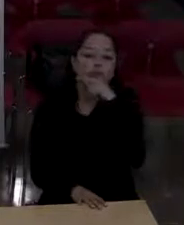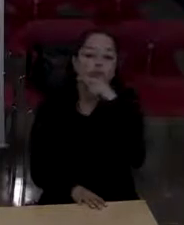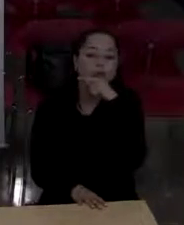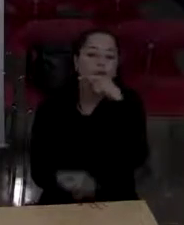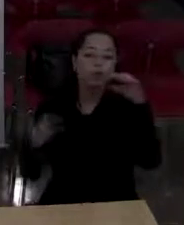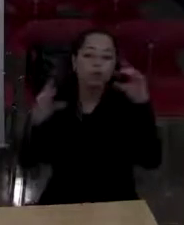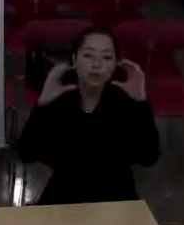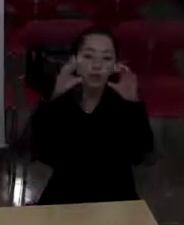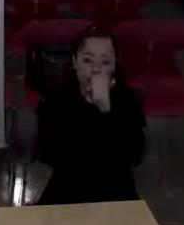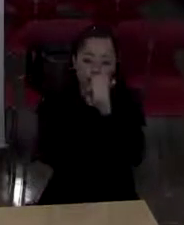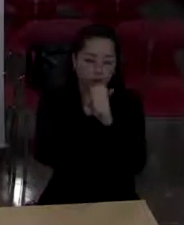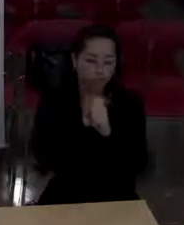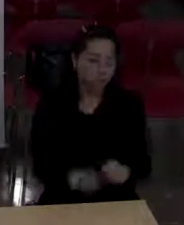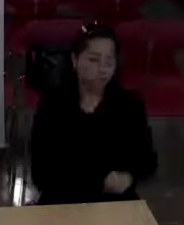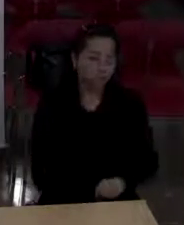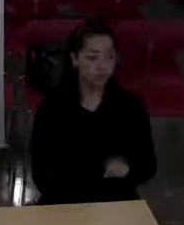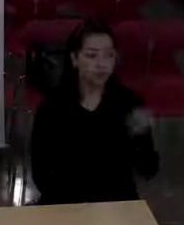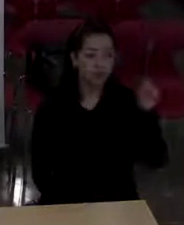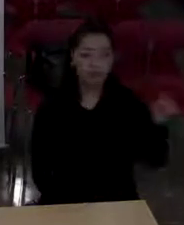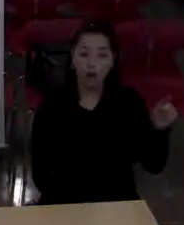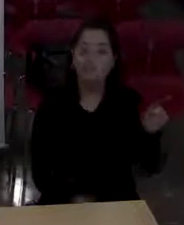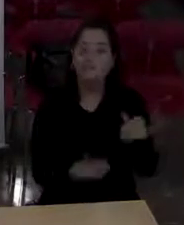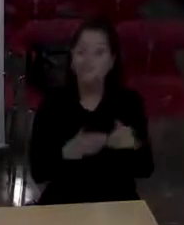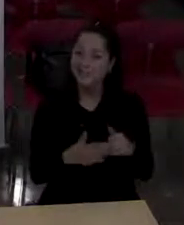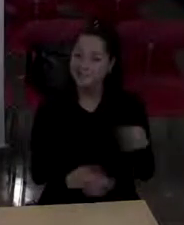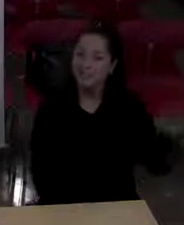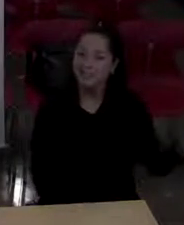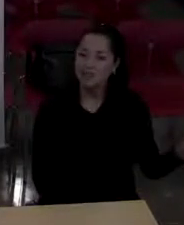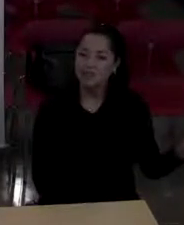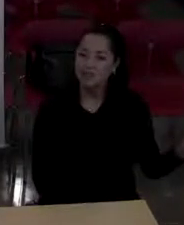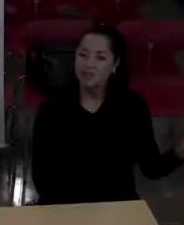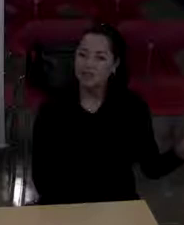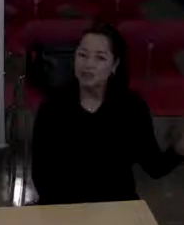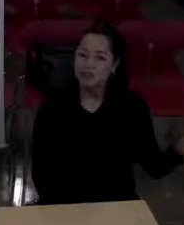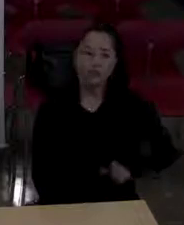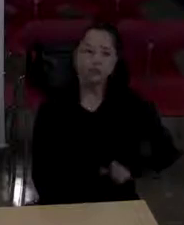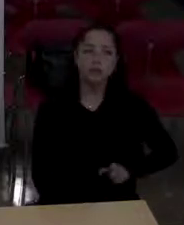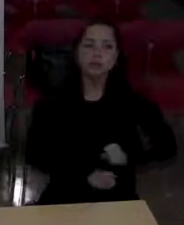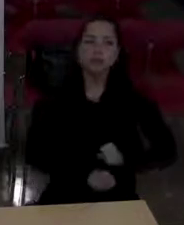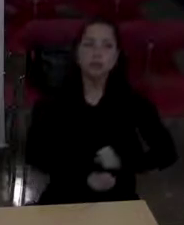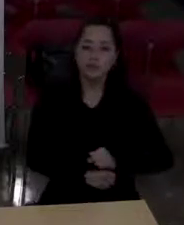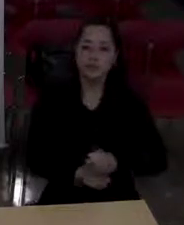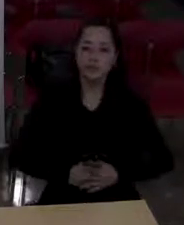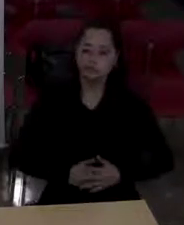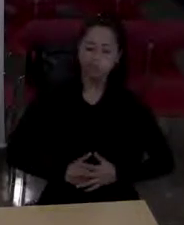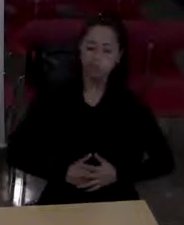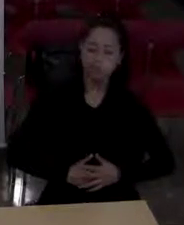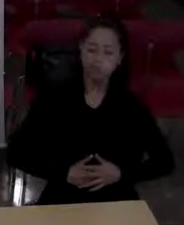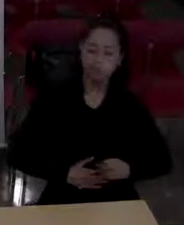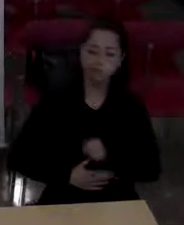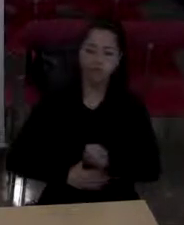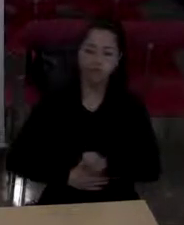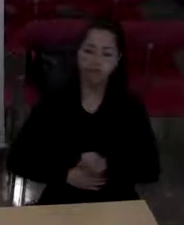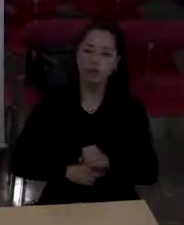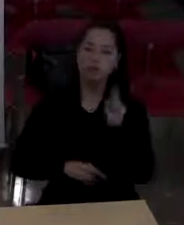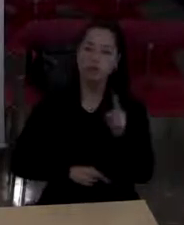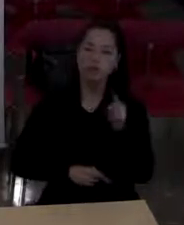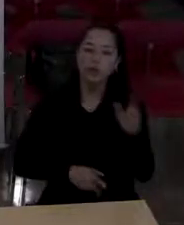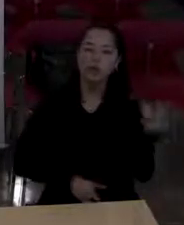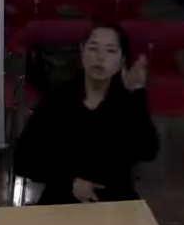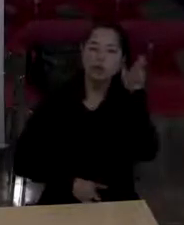ruidos fuertes, por ejemplo, le asustan. Hacen que se acelere su ritmo cardíaco, que solo vuelve a la normalidad cuando regresa a la